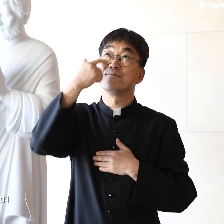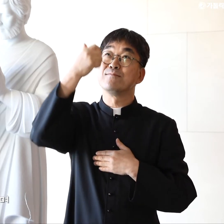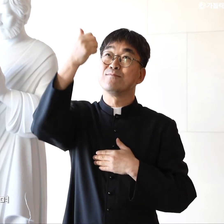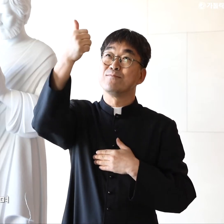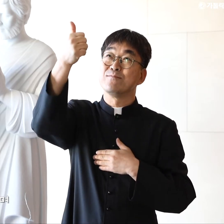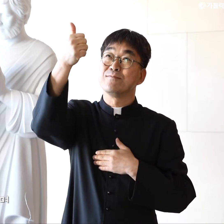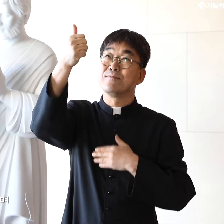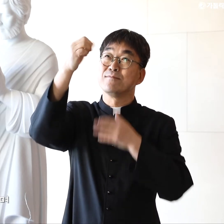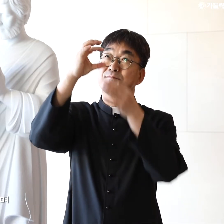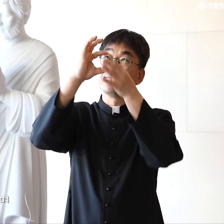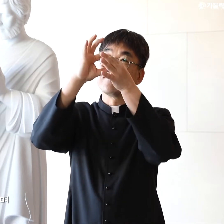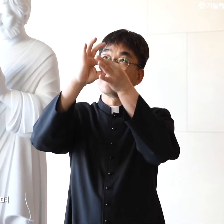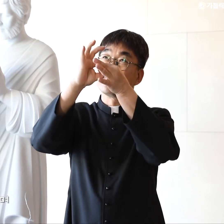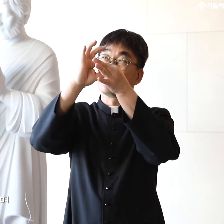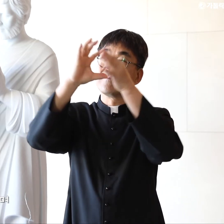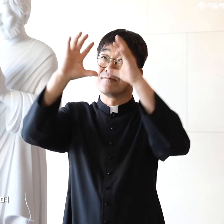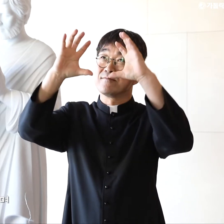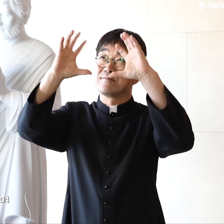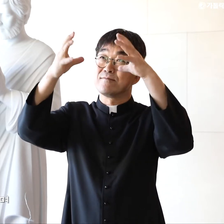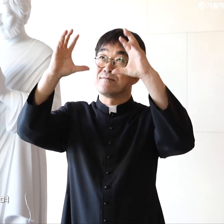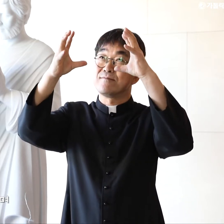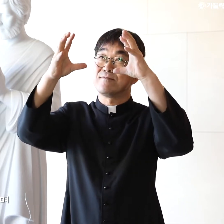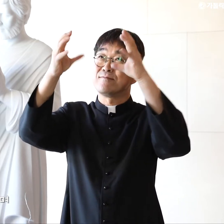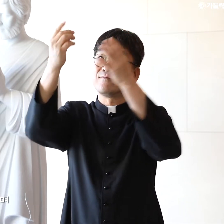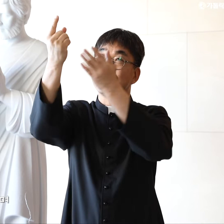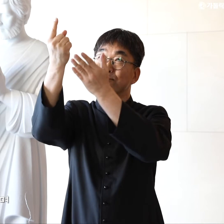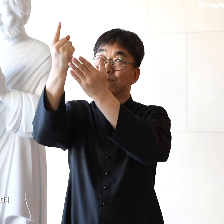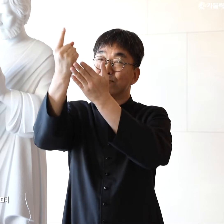아버지의 나라가 오시며